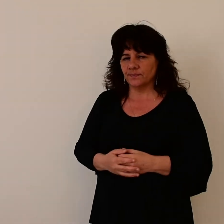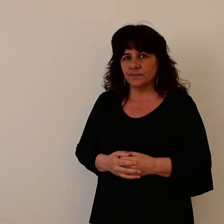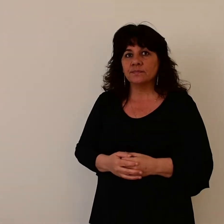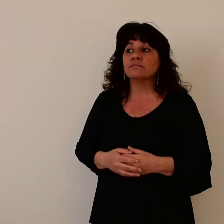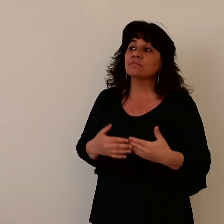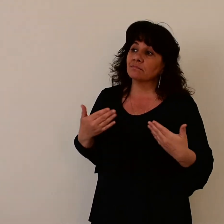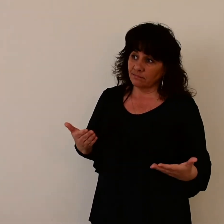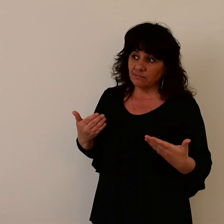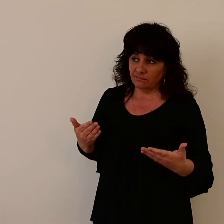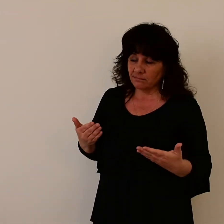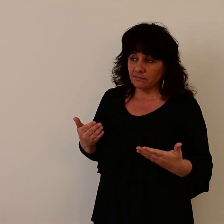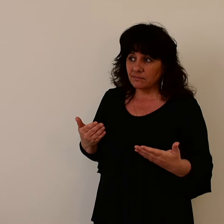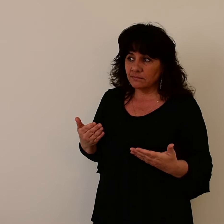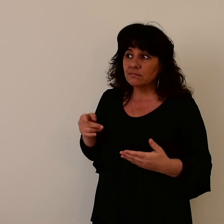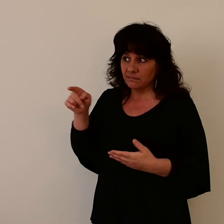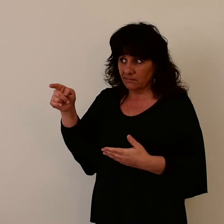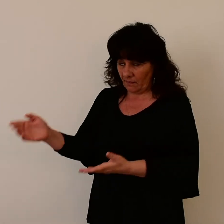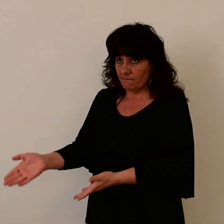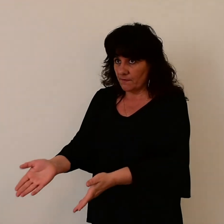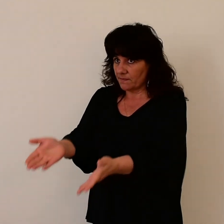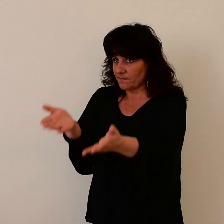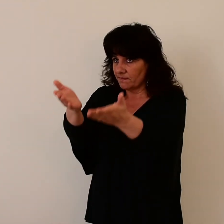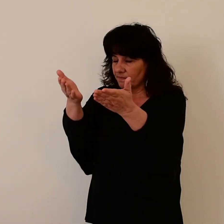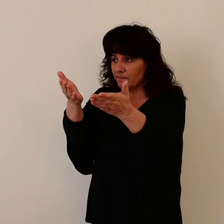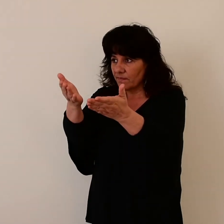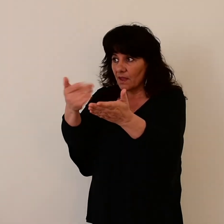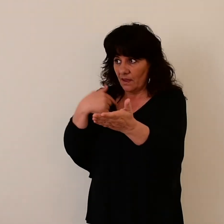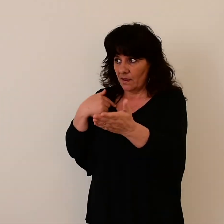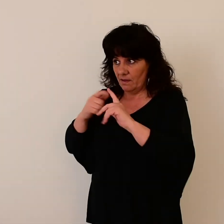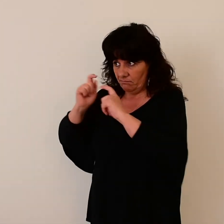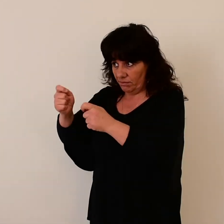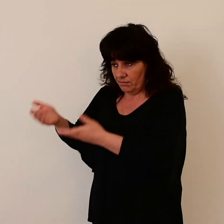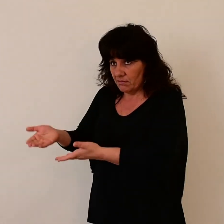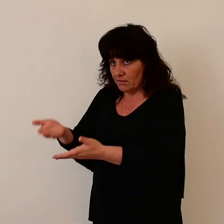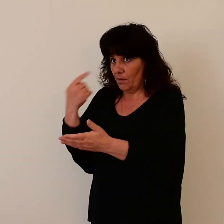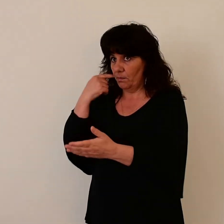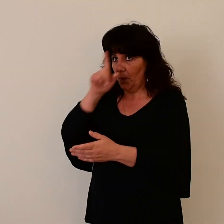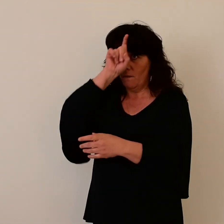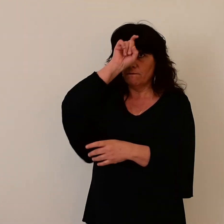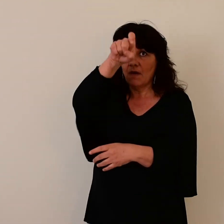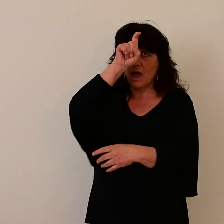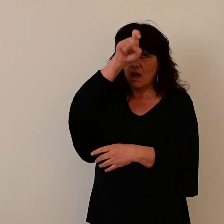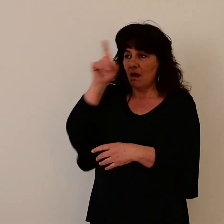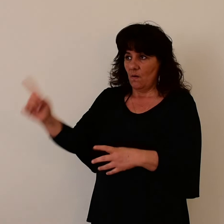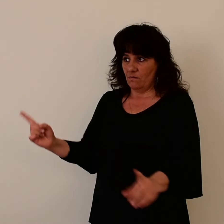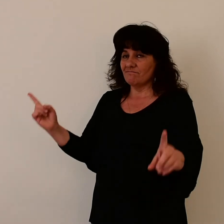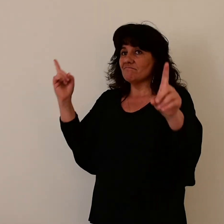Maintenant, donc, va, je t'envoie chez Pharaon. Tu feras sortir d'Égypte